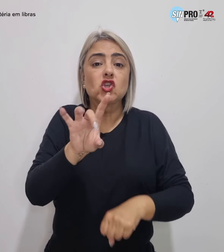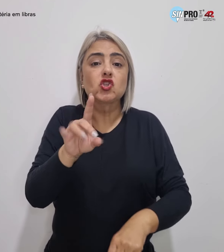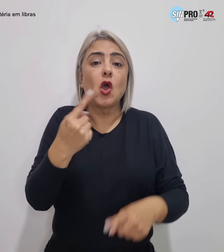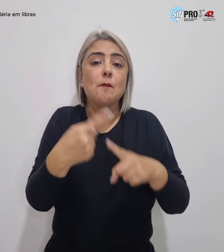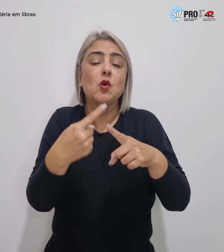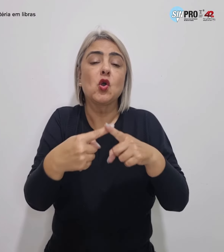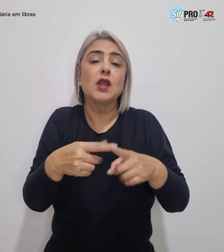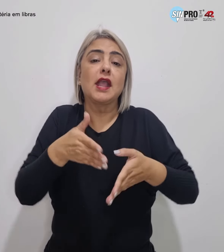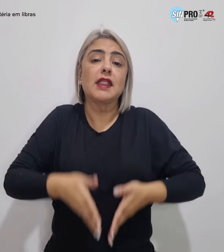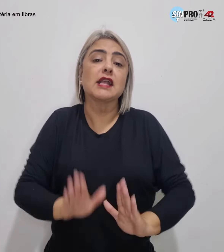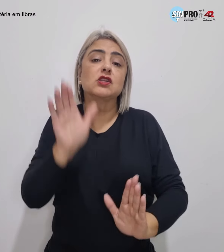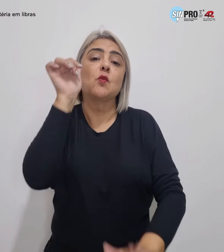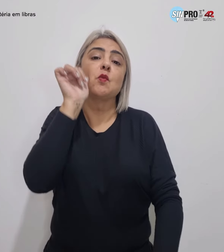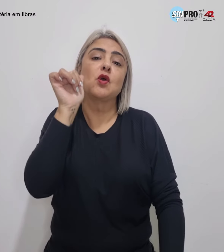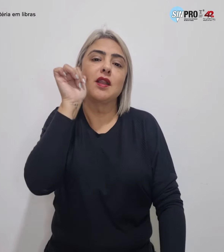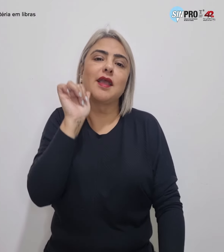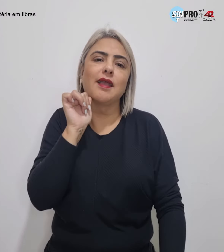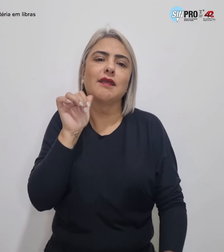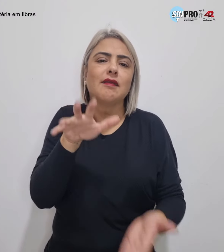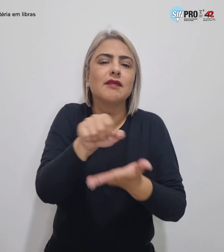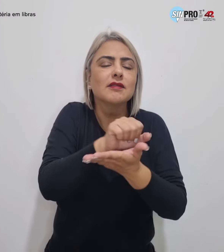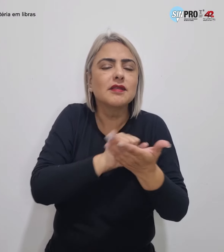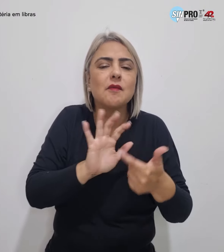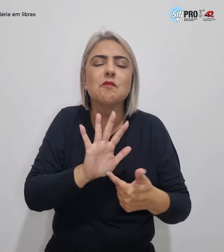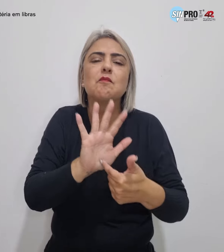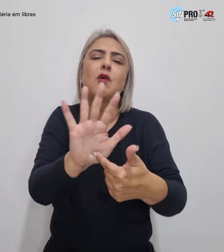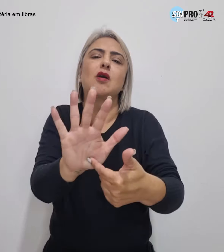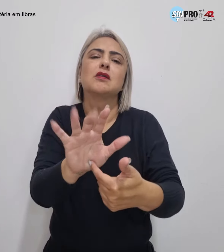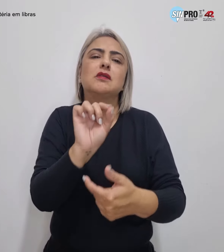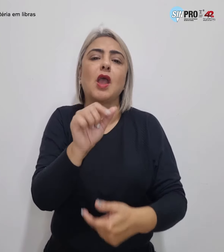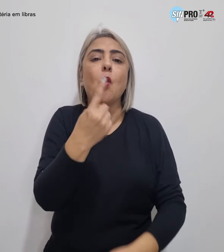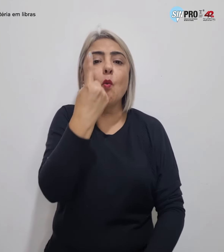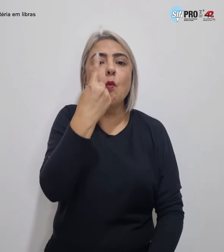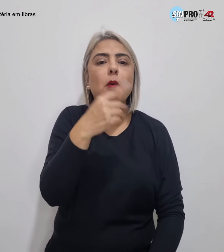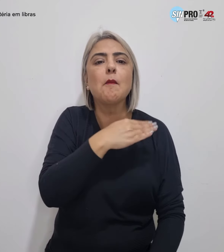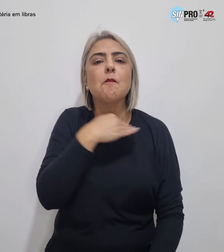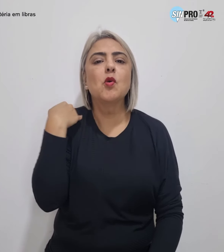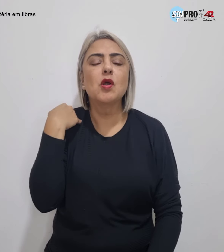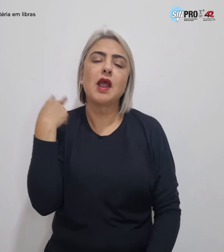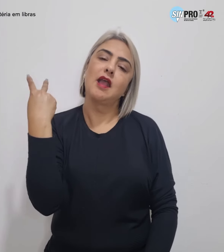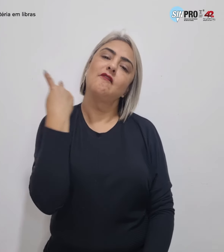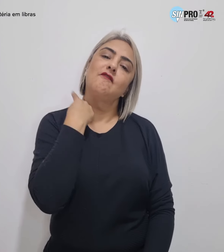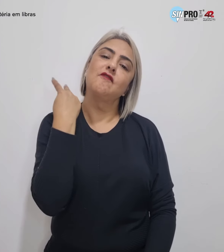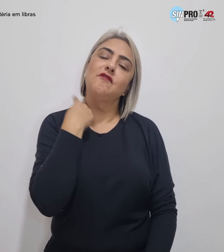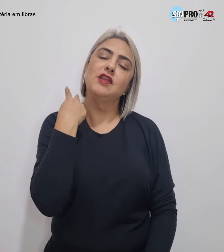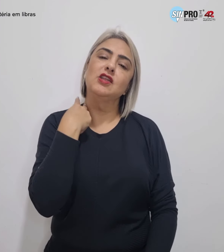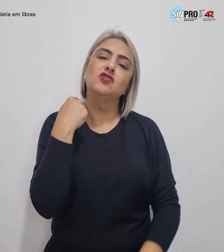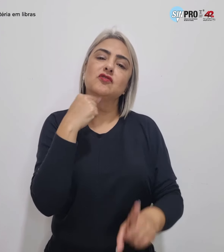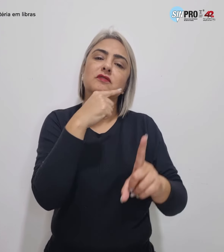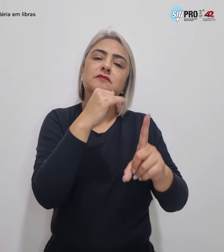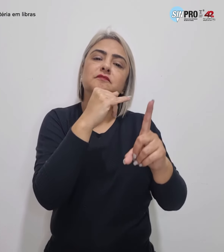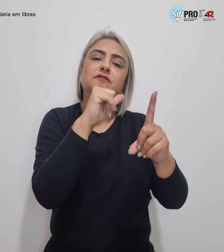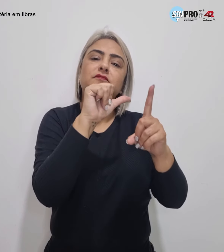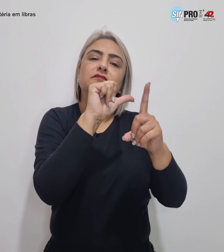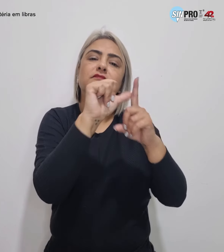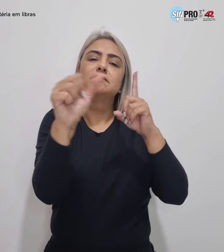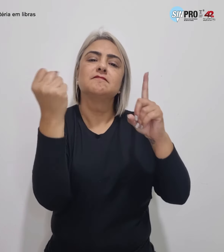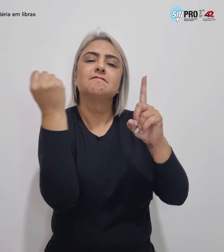mulheres os dados indicam que uma mulher é vítima de feminicídio a cada 7 horas